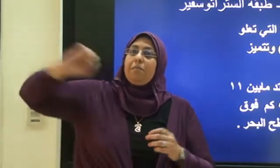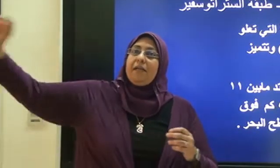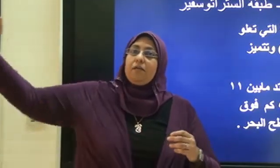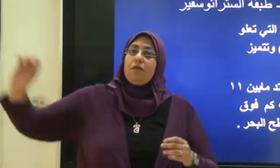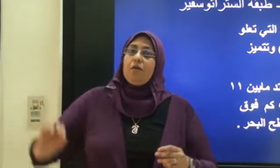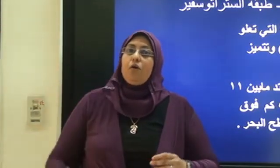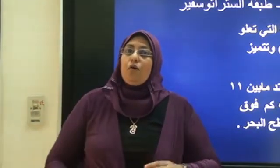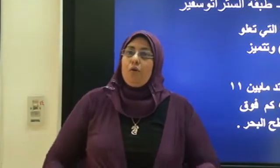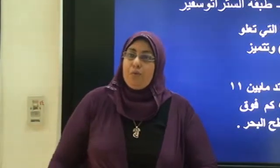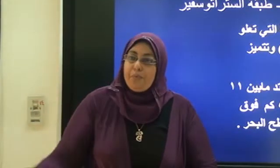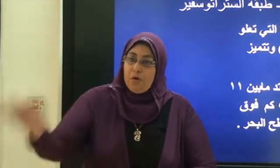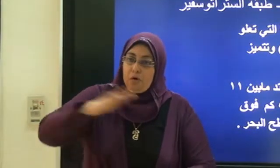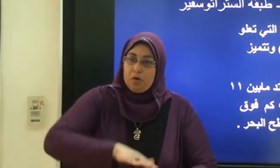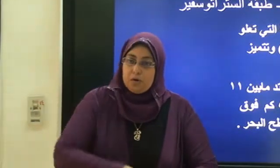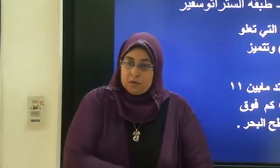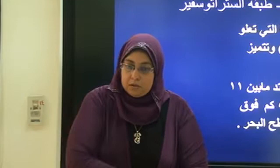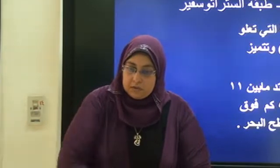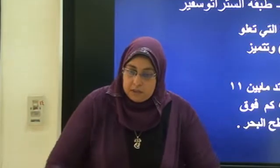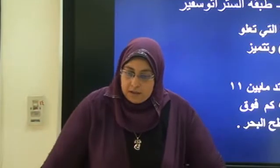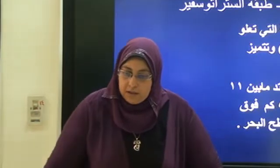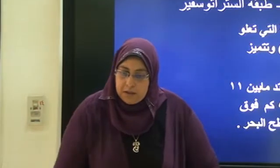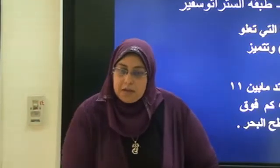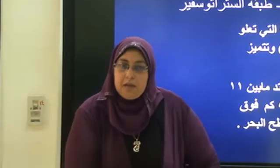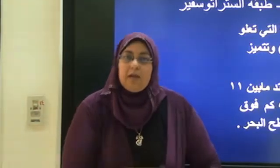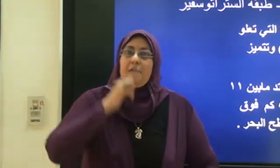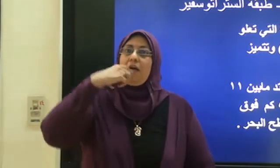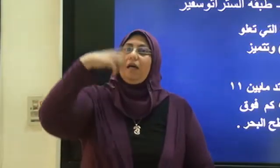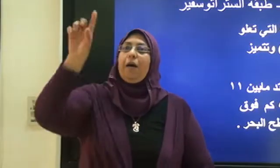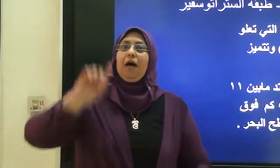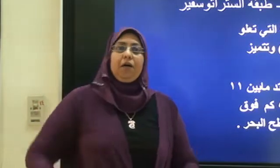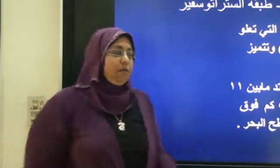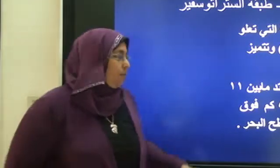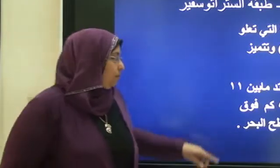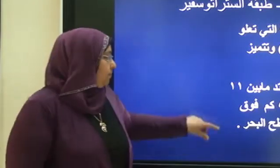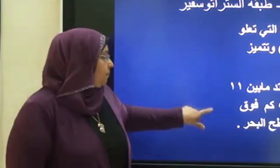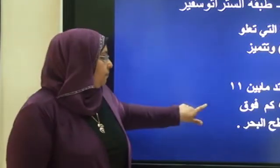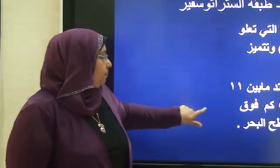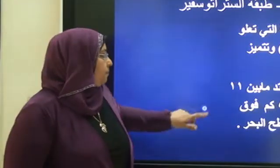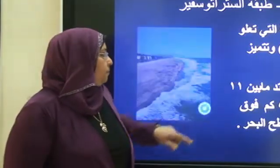50 كيلو متر فوق سطح البحر.